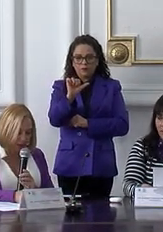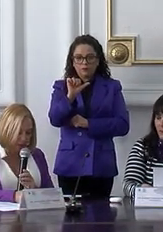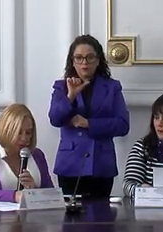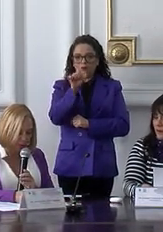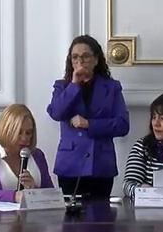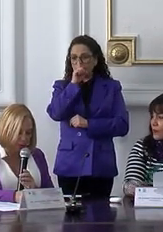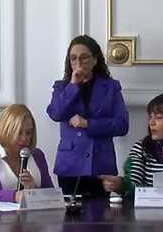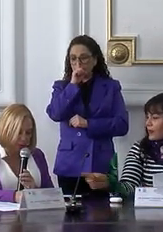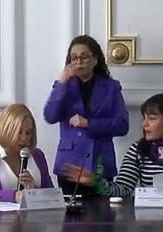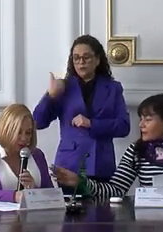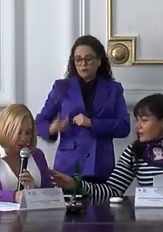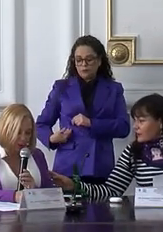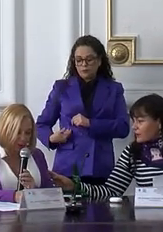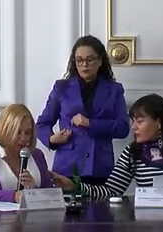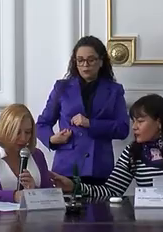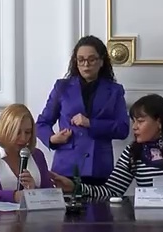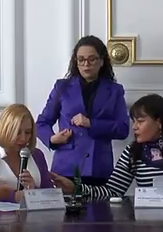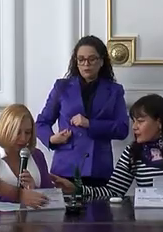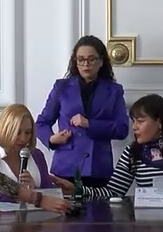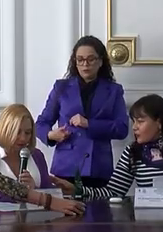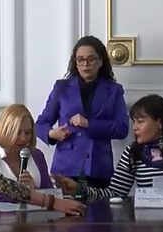Diputado Víctor Hugo Romo.